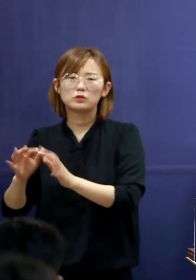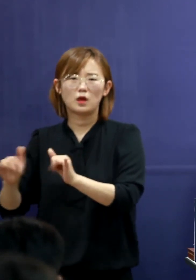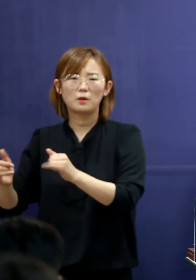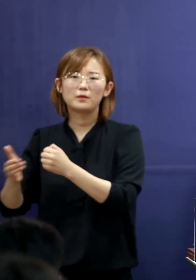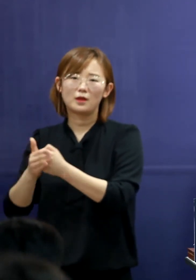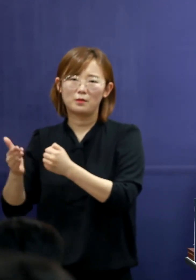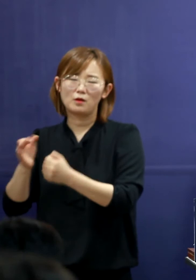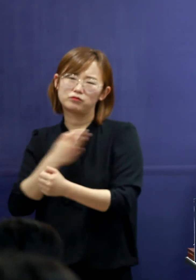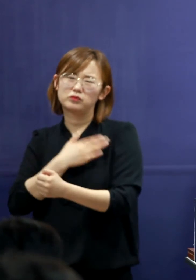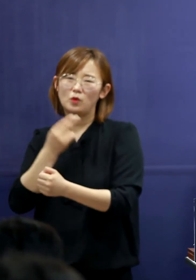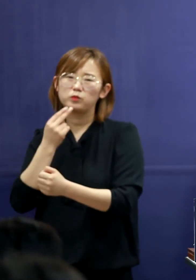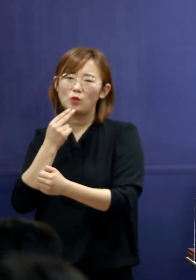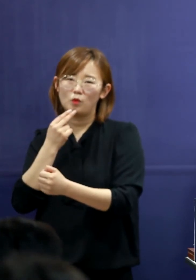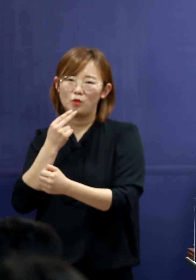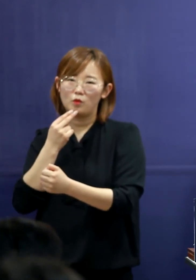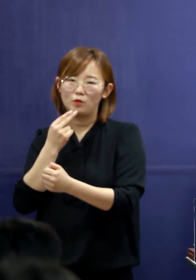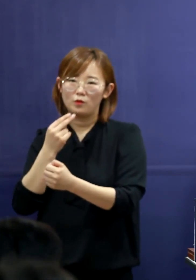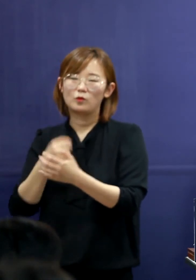그래서 도시재생은